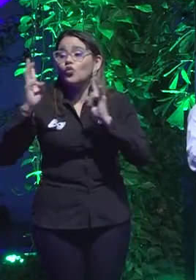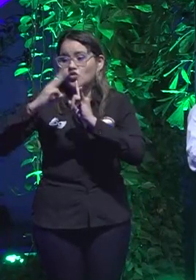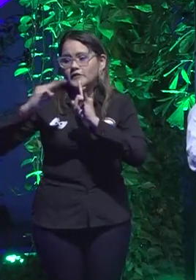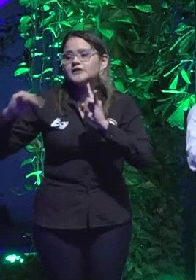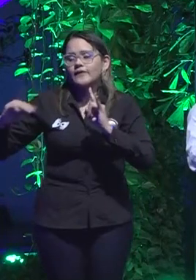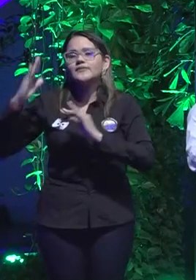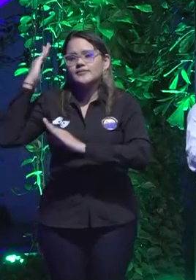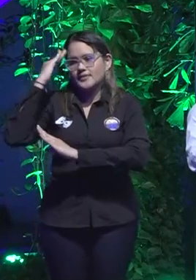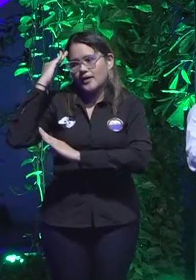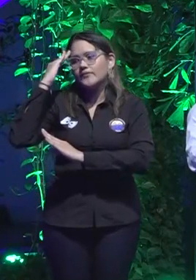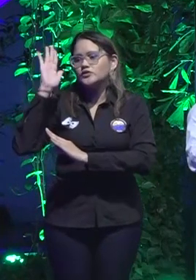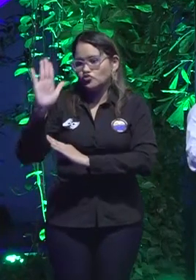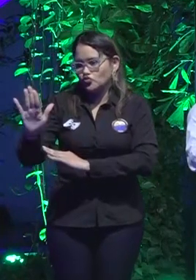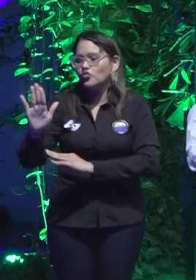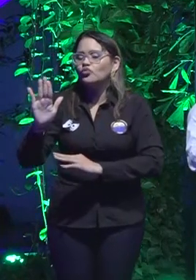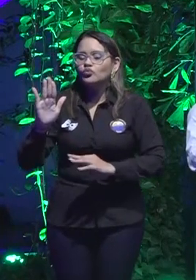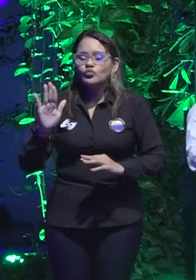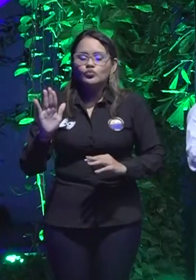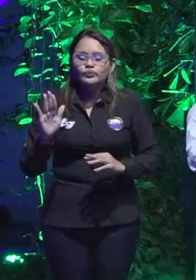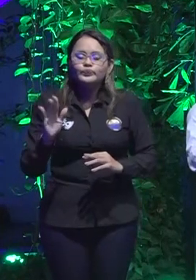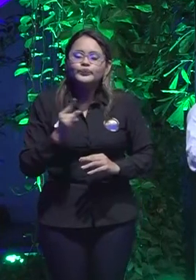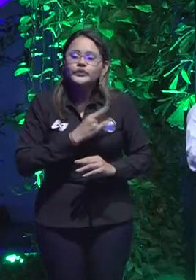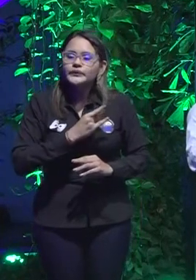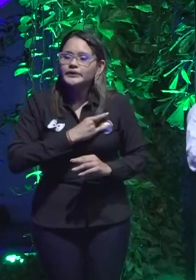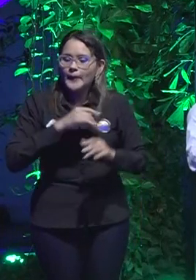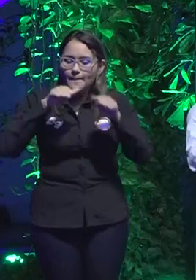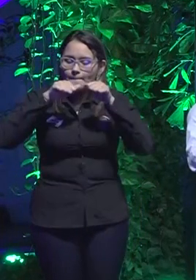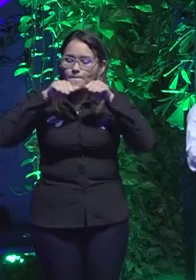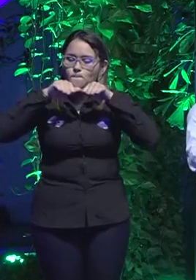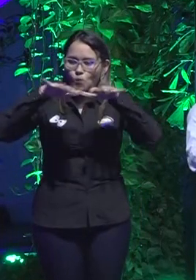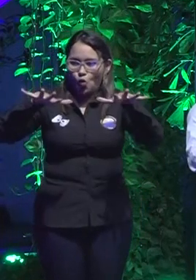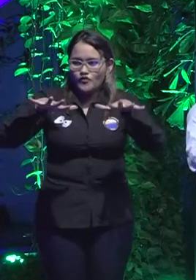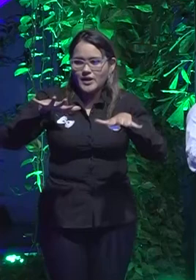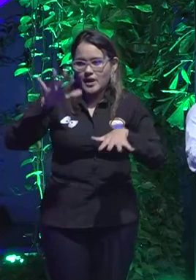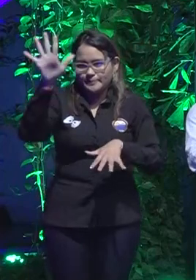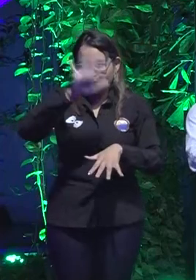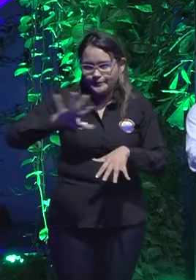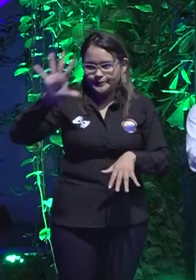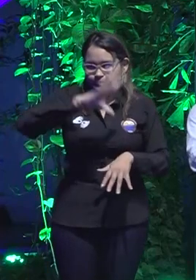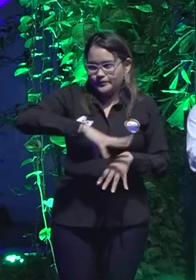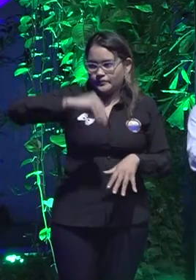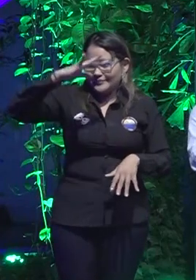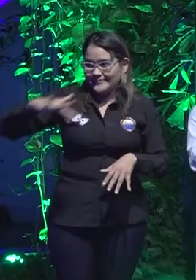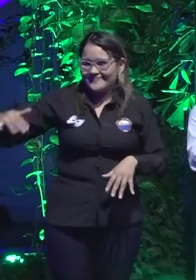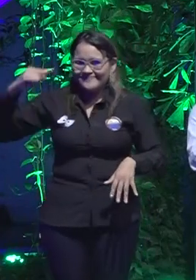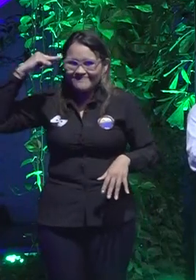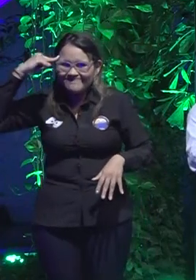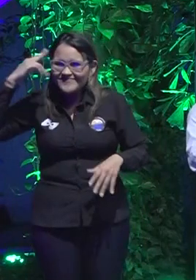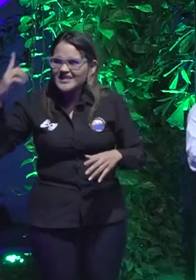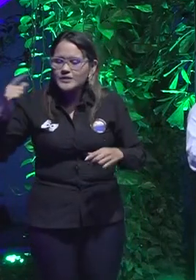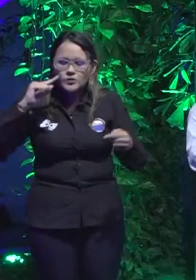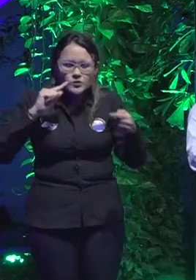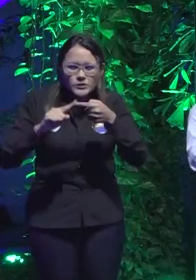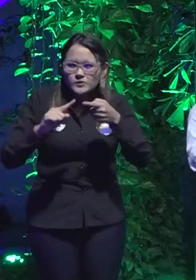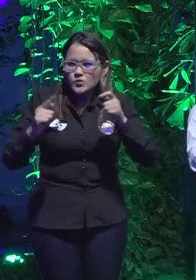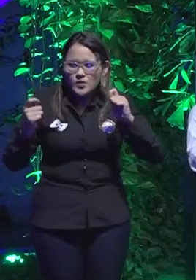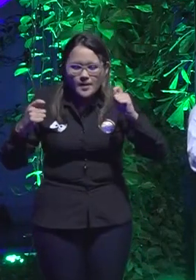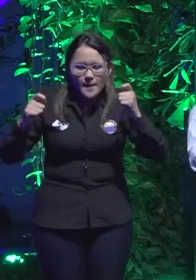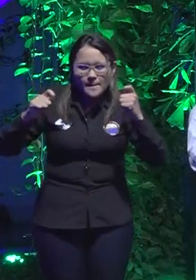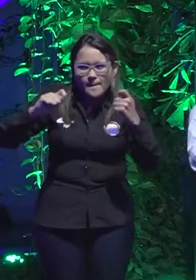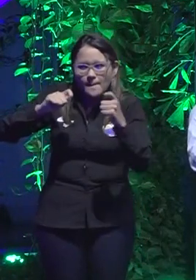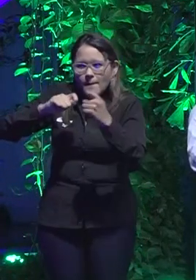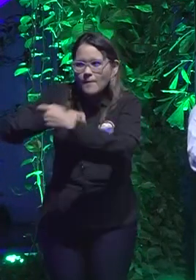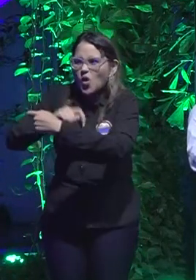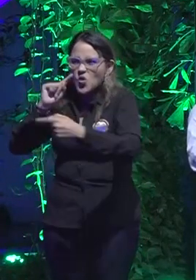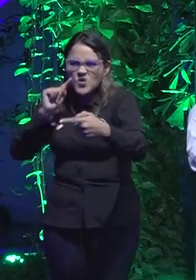compromiso al ser la única universidad pública de la región y el enfoque relevante al ser un actor que cambia las reglas de juego en la región a través del engagement. El